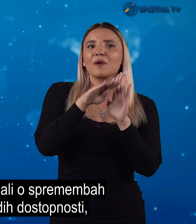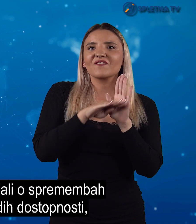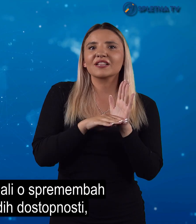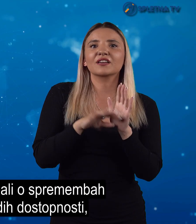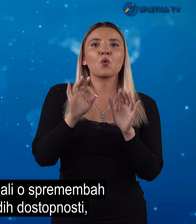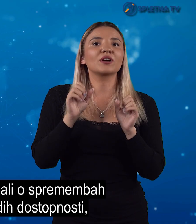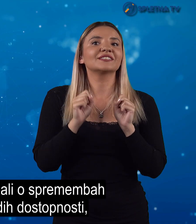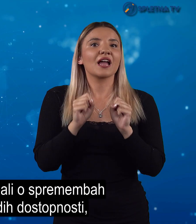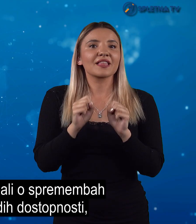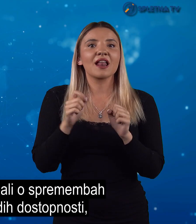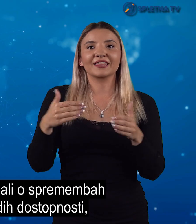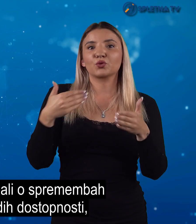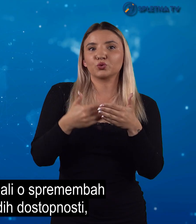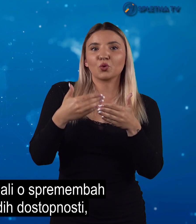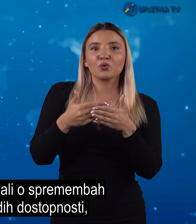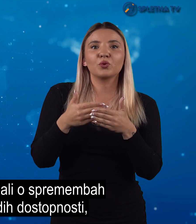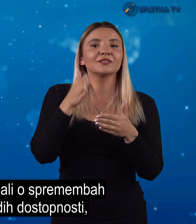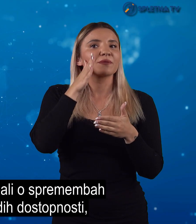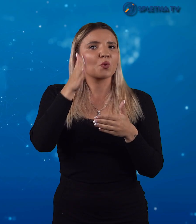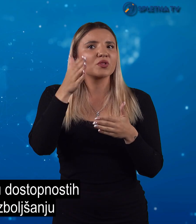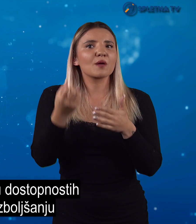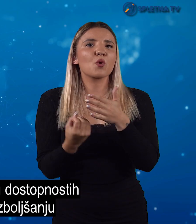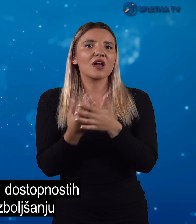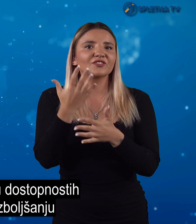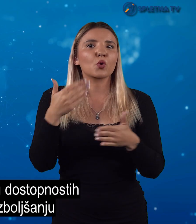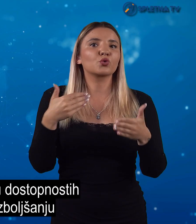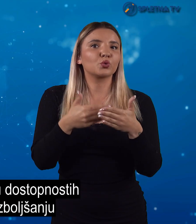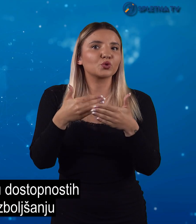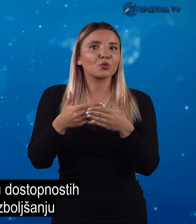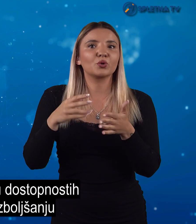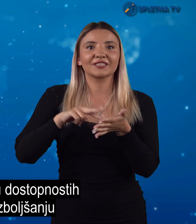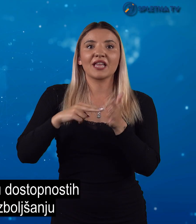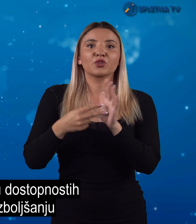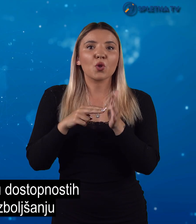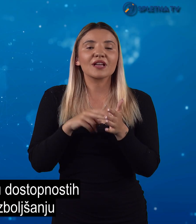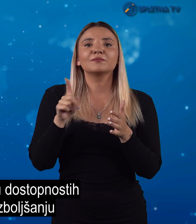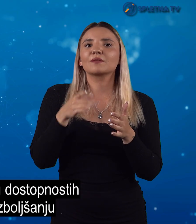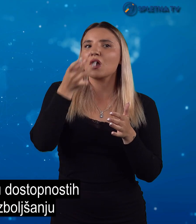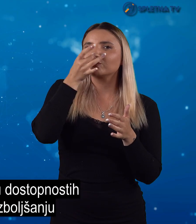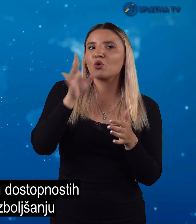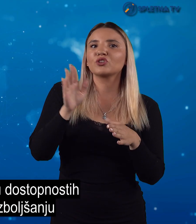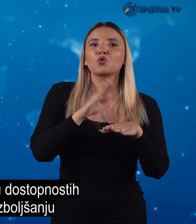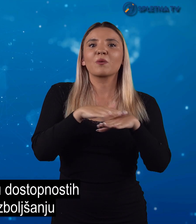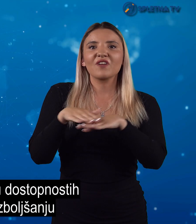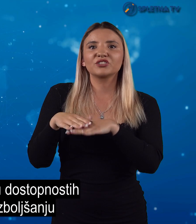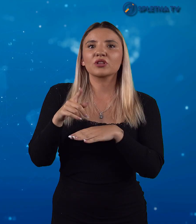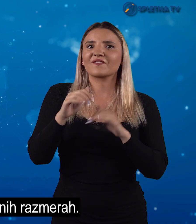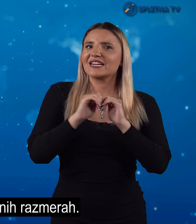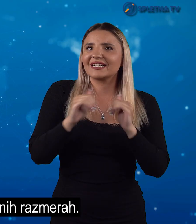o spremembah pravilnika o standardih dostopnosti, prihodnjem razvoju dostopnostnih tehnologij ter izboljšanju